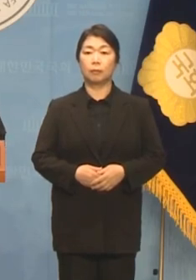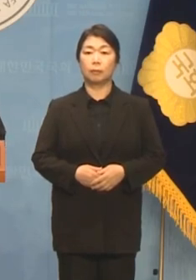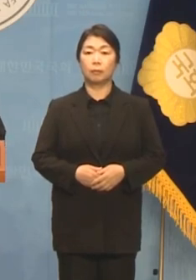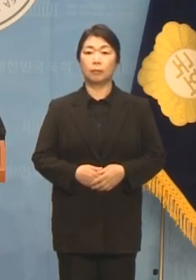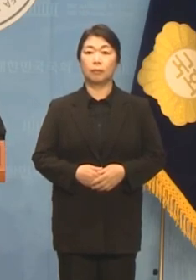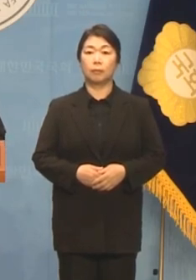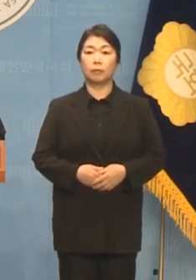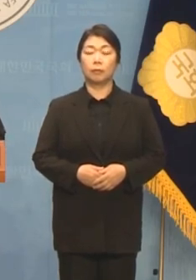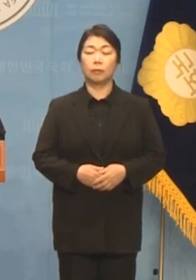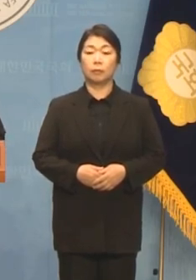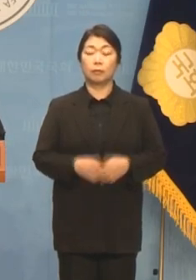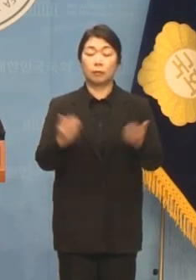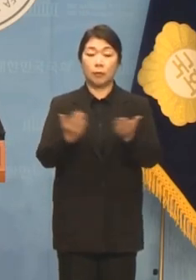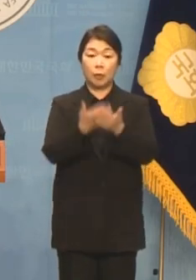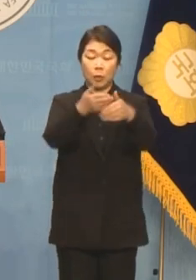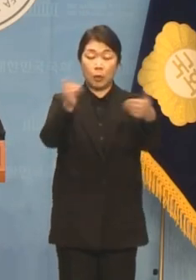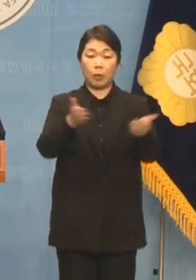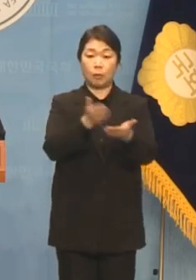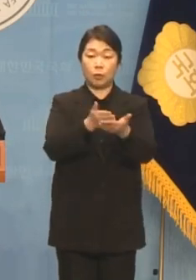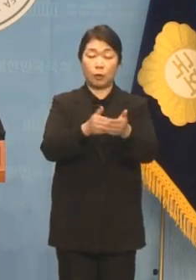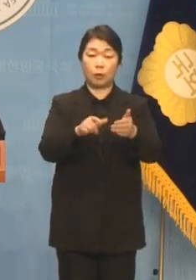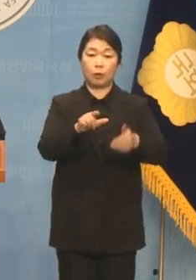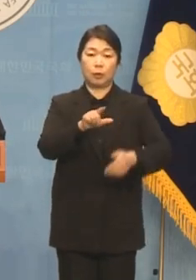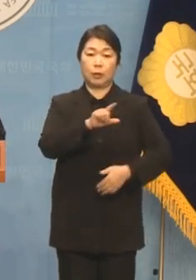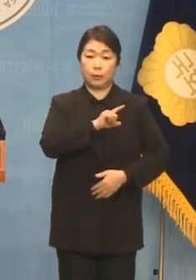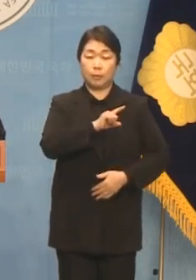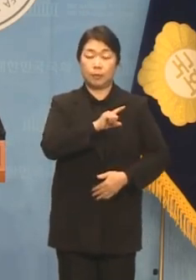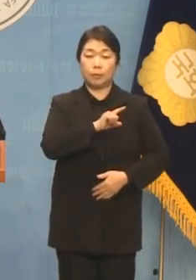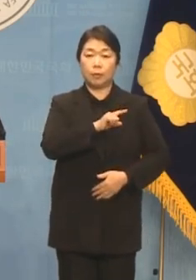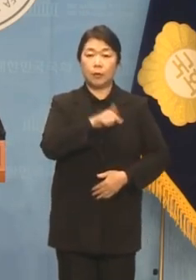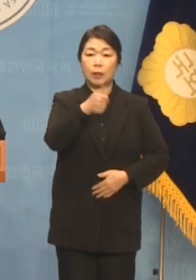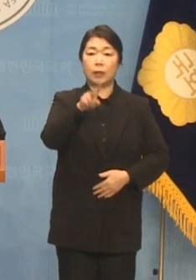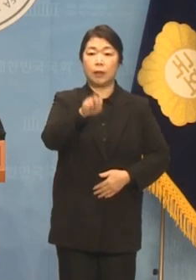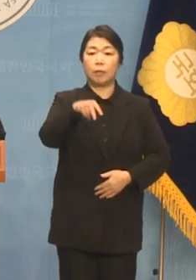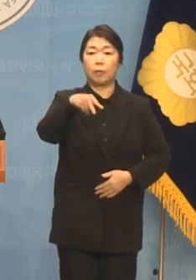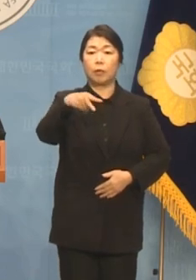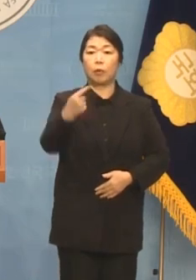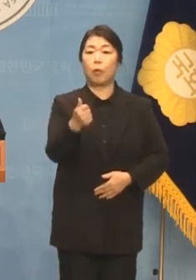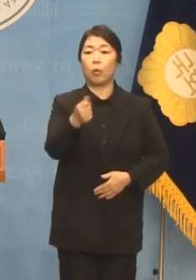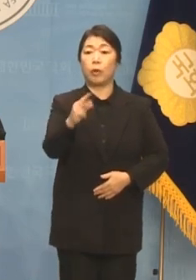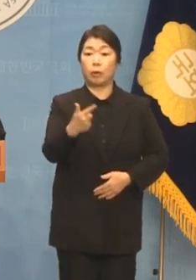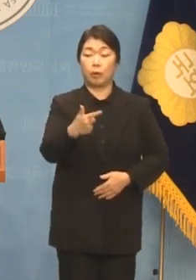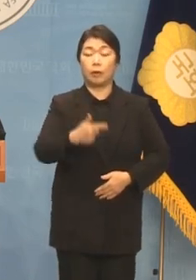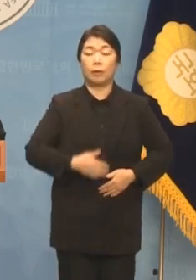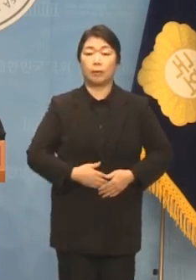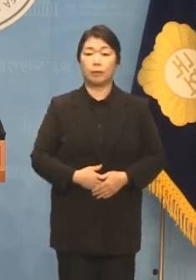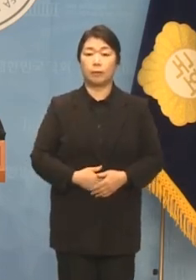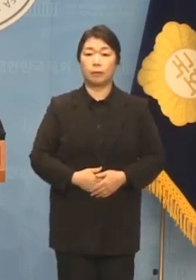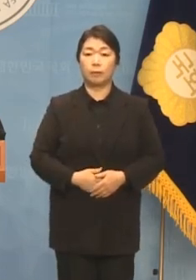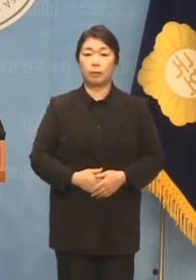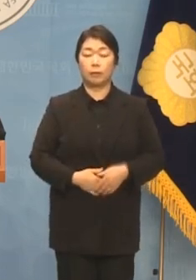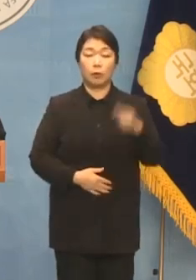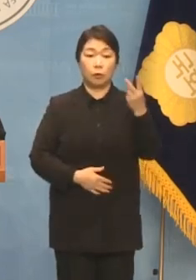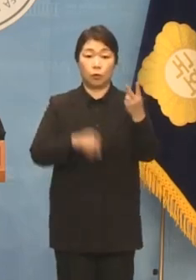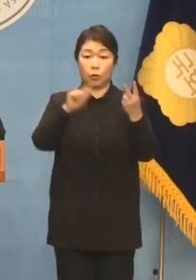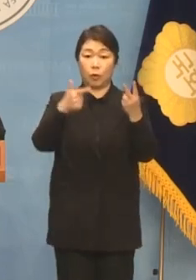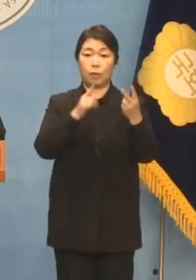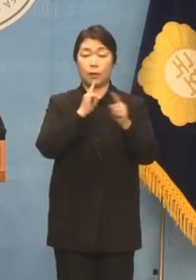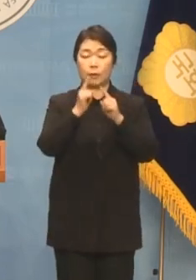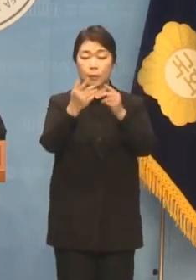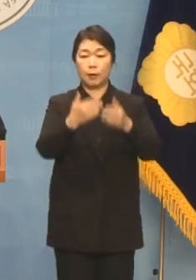안녕하세요네 진보당 부대변인 김도현입니다 오전 브리핑 시작하겠습니다 총 두건입니다